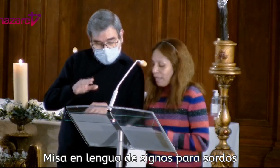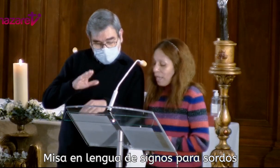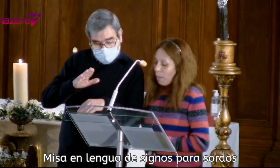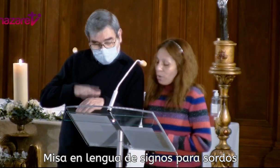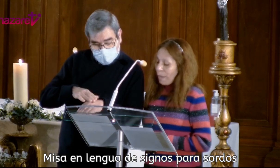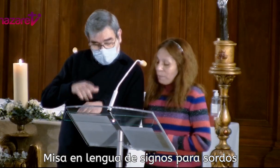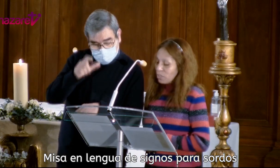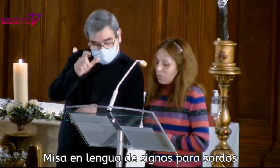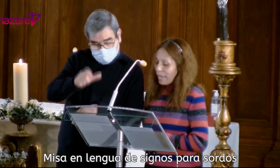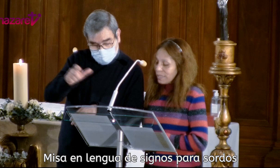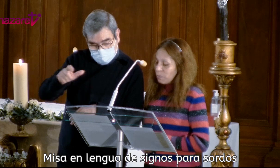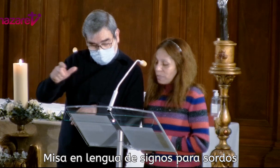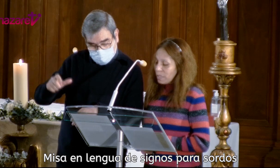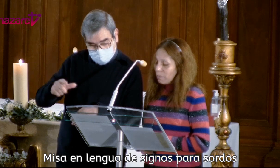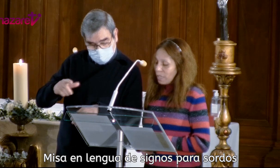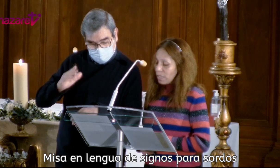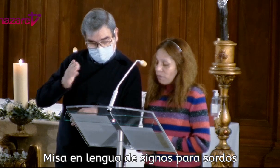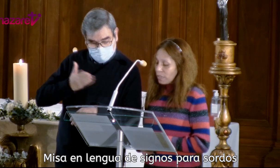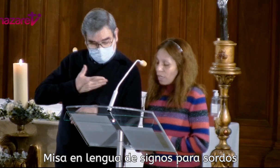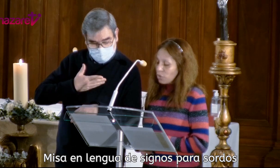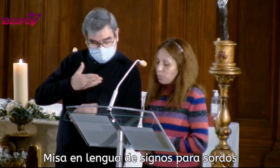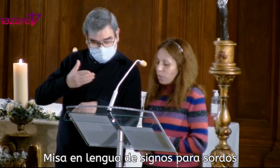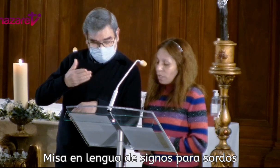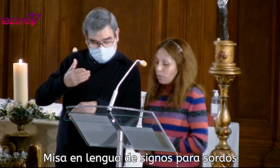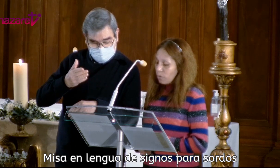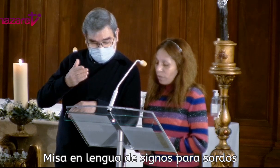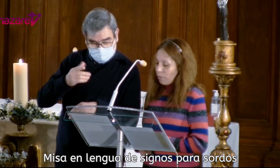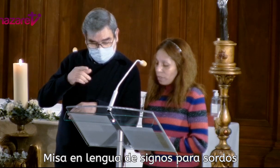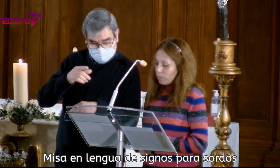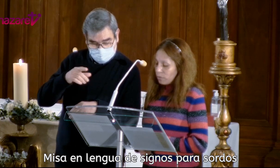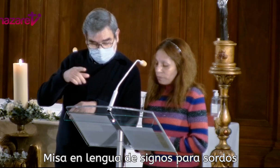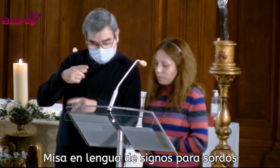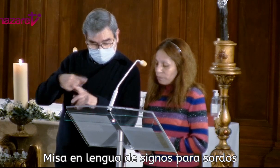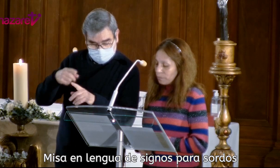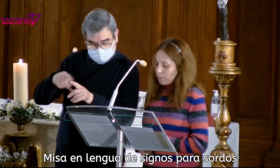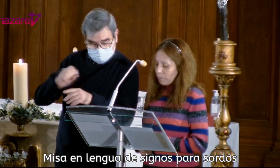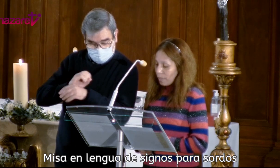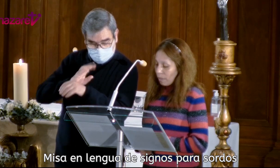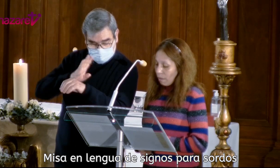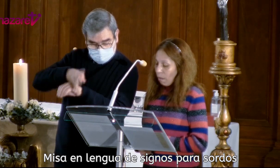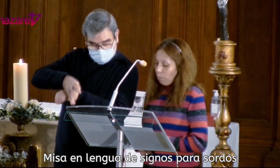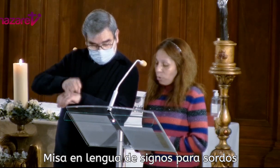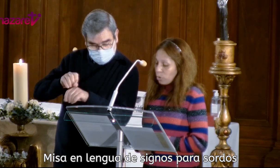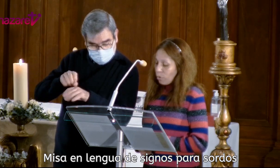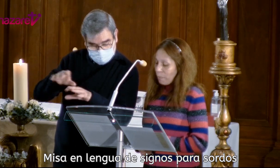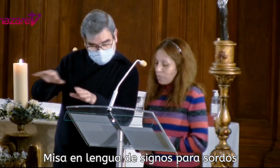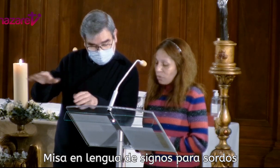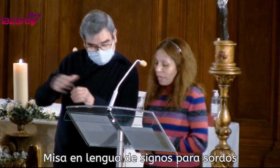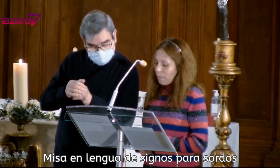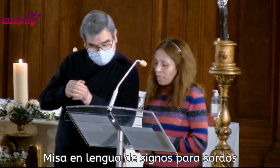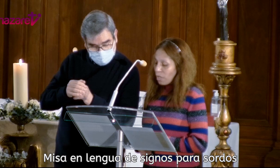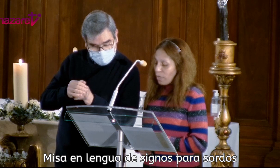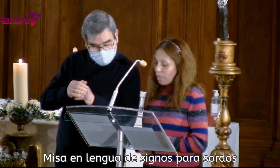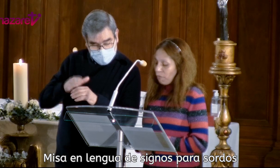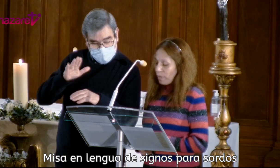Por las personas víctimas y afectados por el coronavirus, por todo el personal médico y de